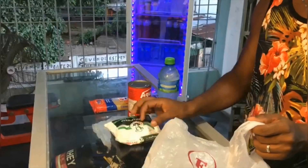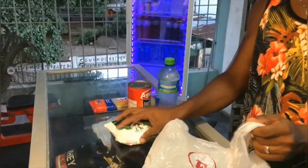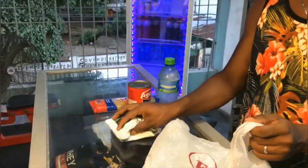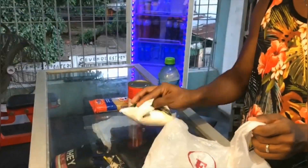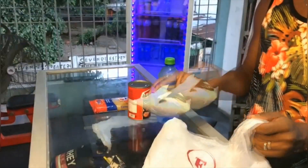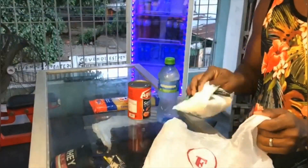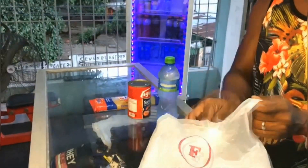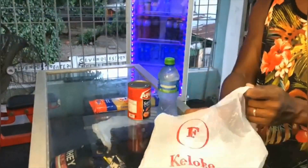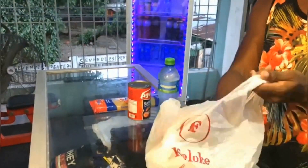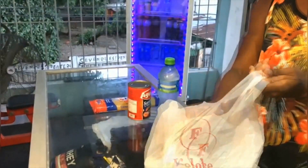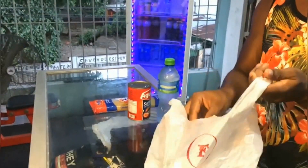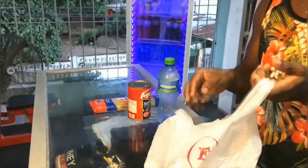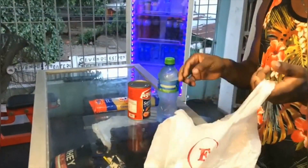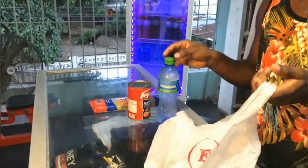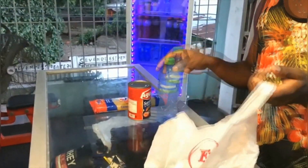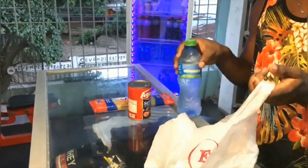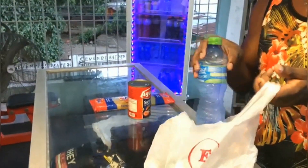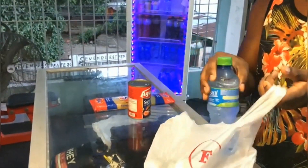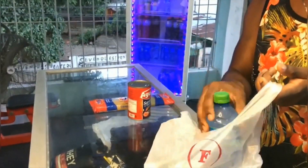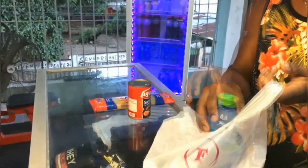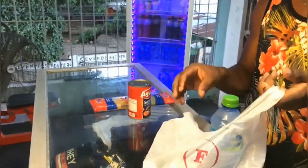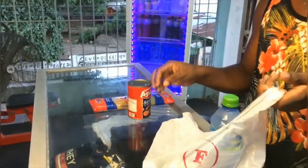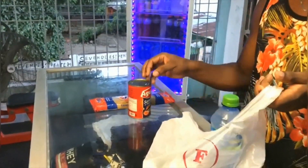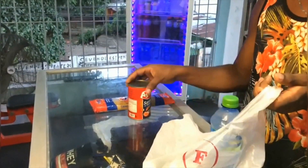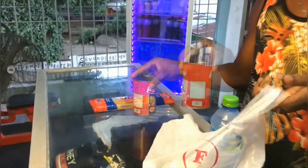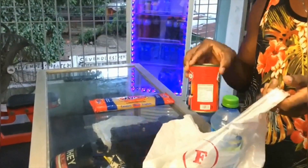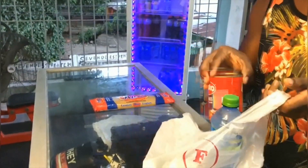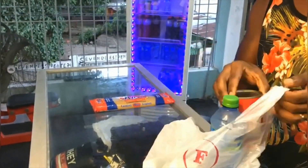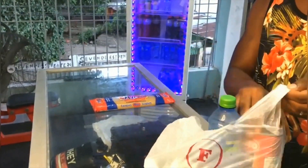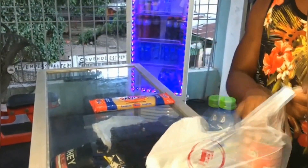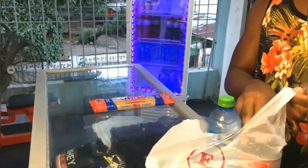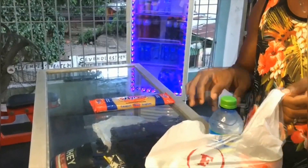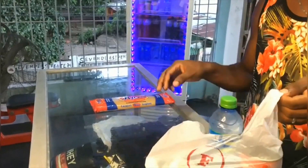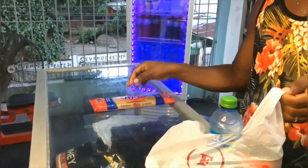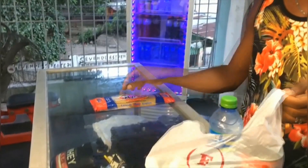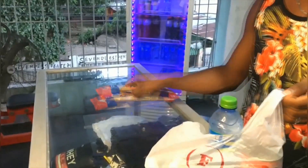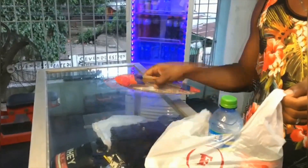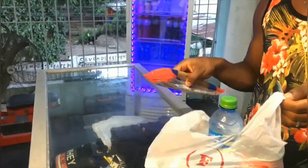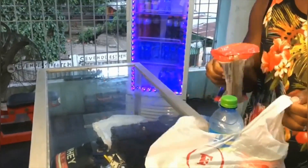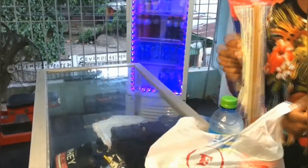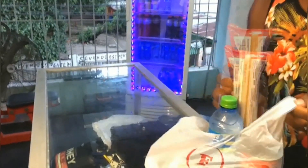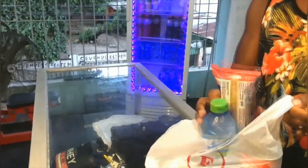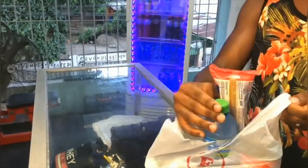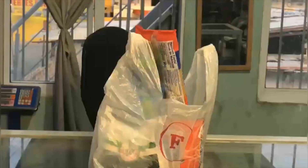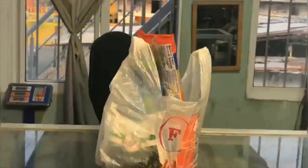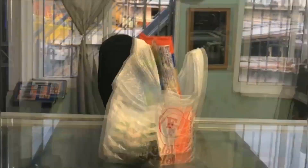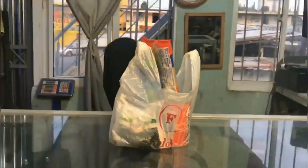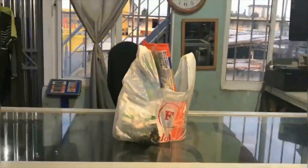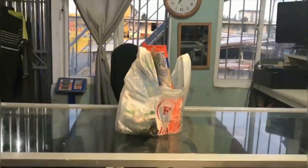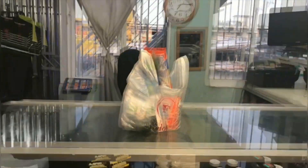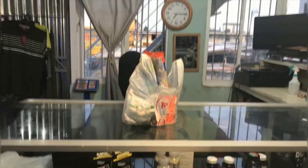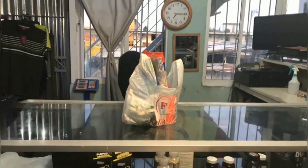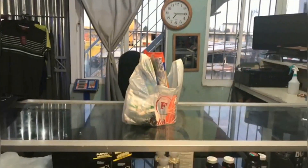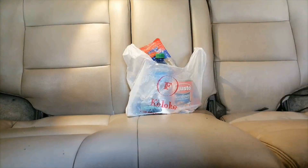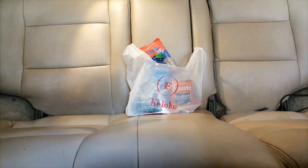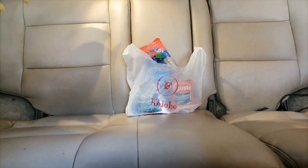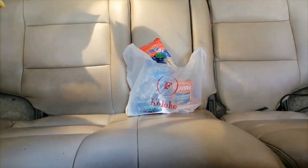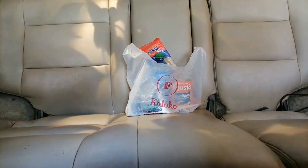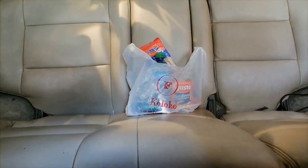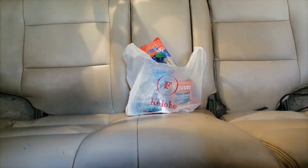Everything I'm insecure about. Yet today I drove through the suburbs. 'Cause how could I